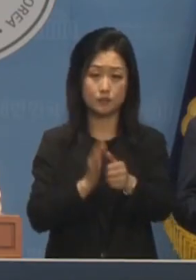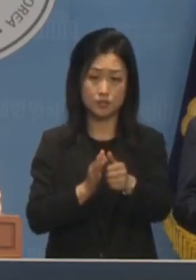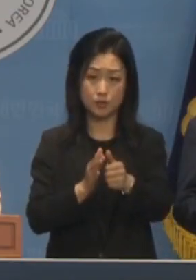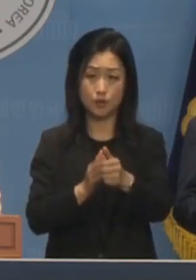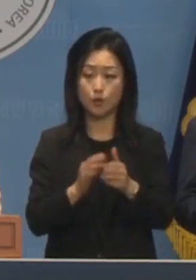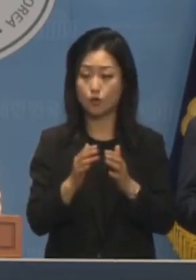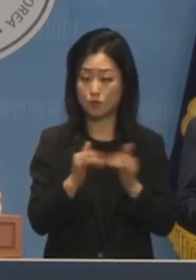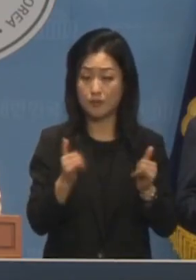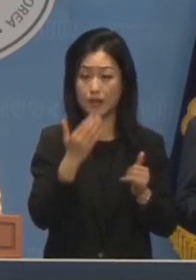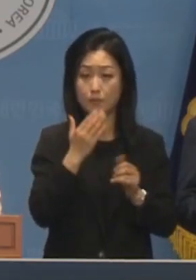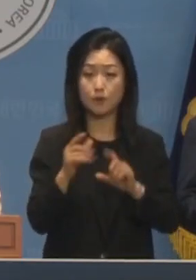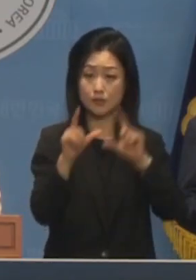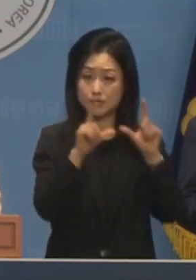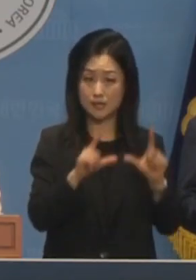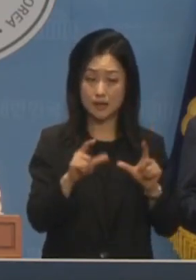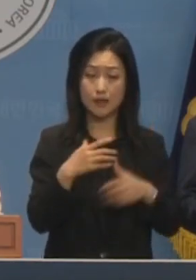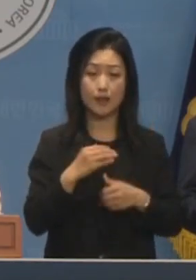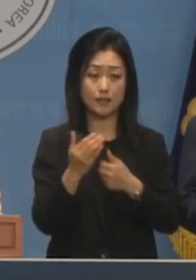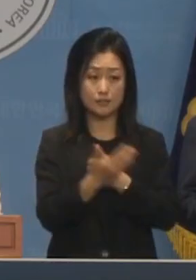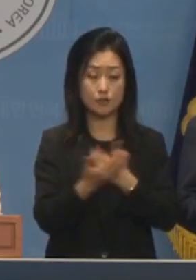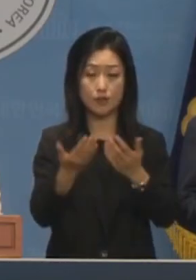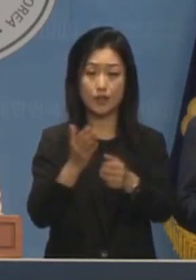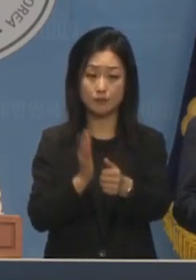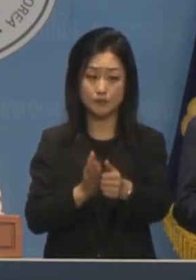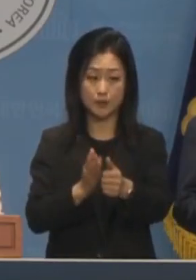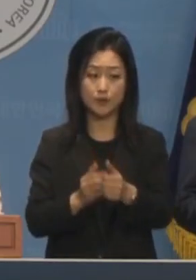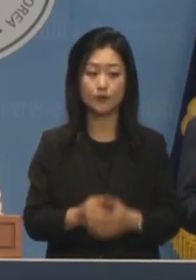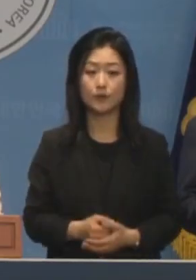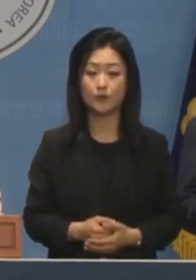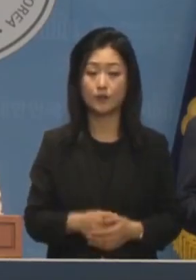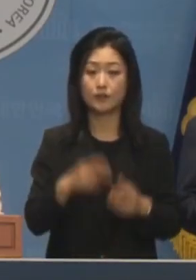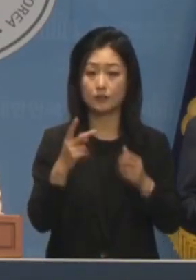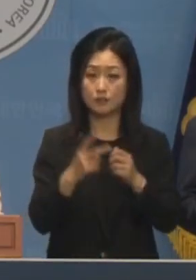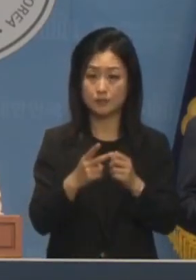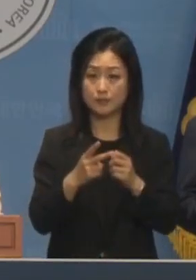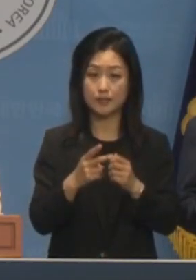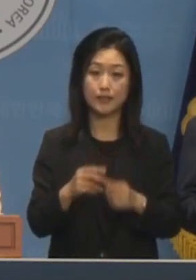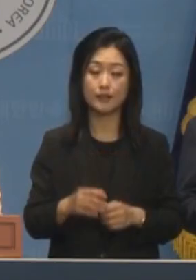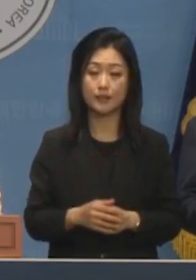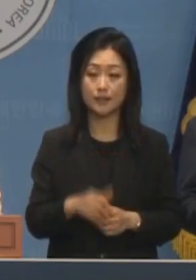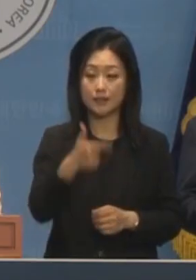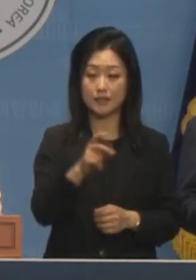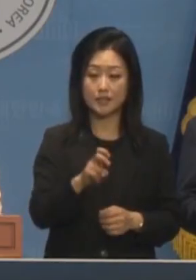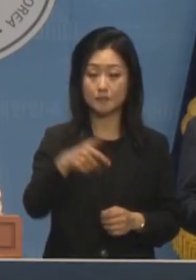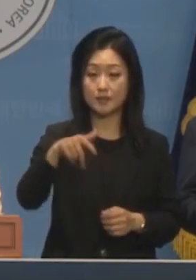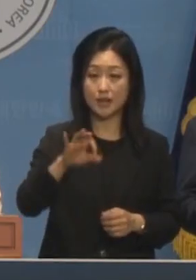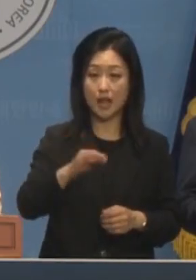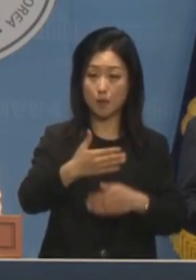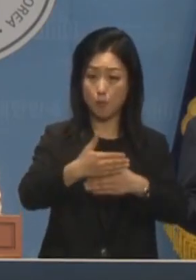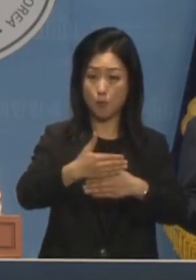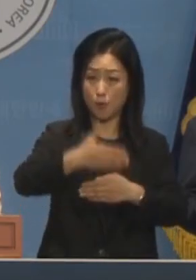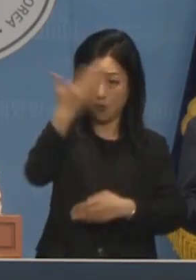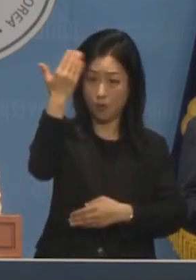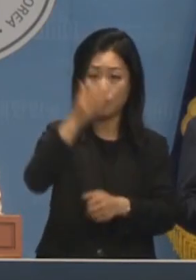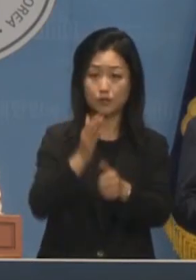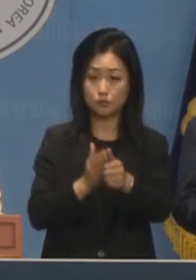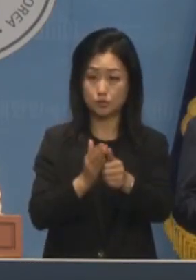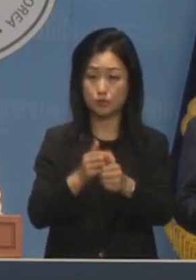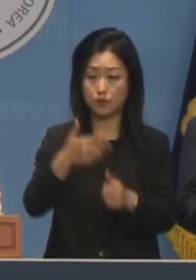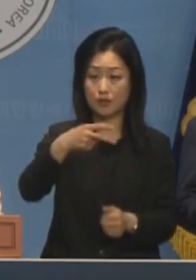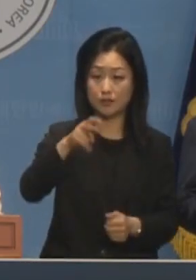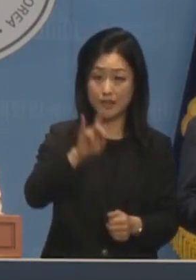총동원해 국민의 삶과 안전을 보장하십시오. 둘째, 금강보 재가동과 추가댐